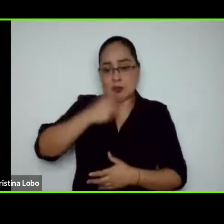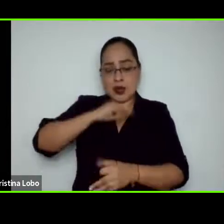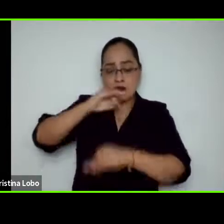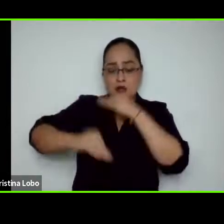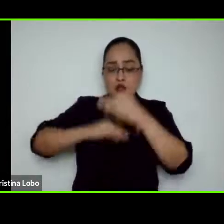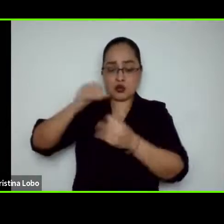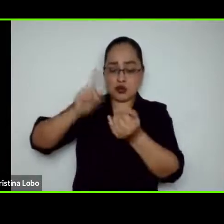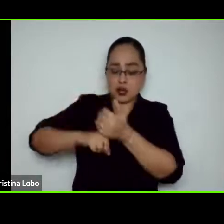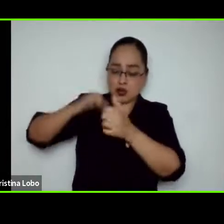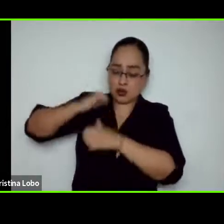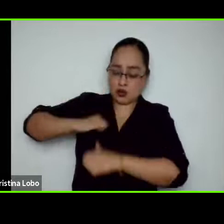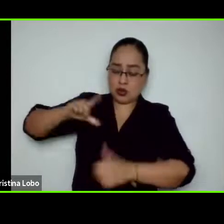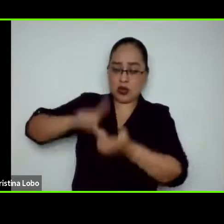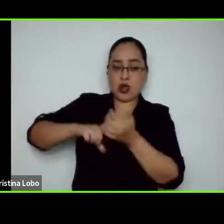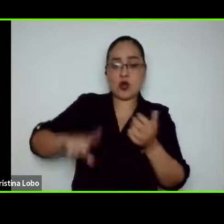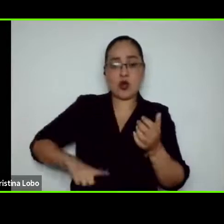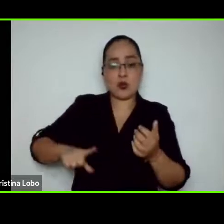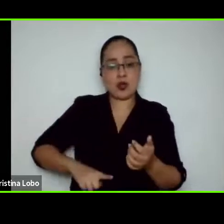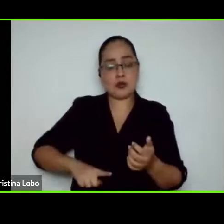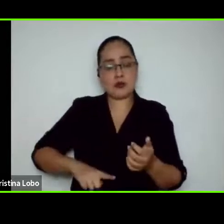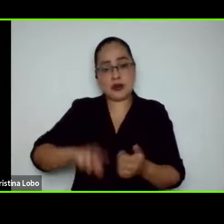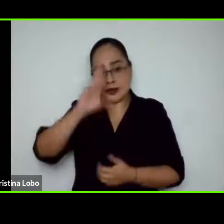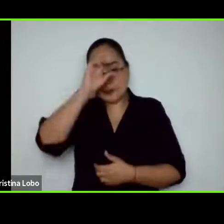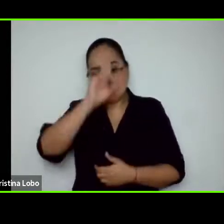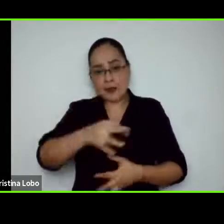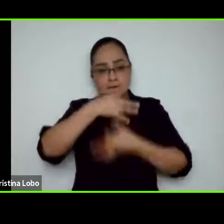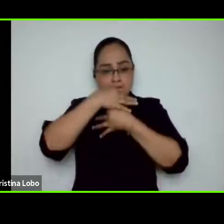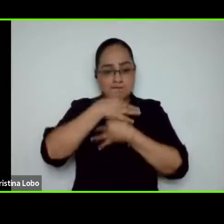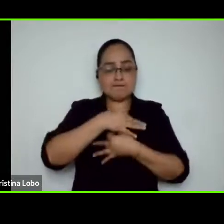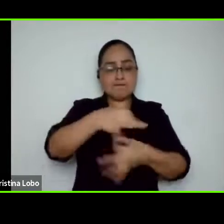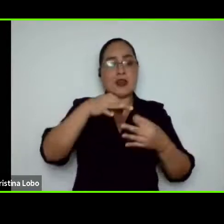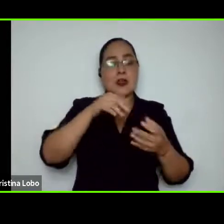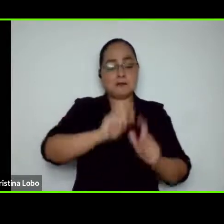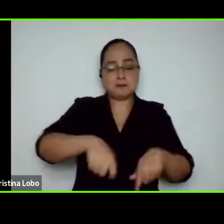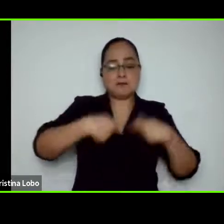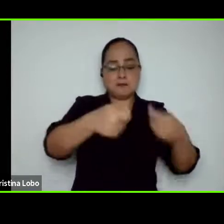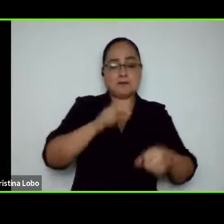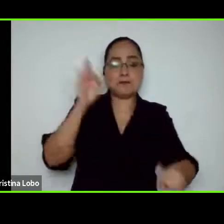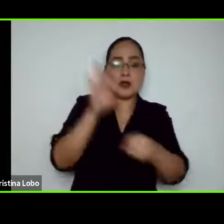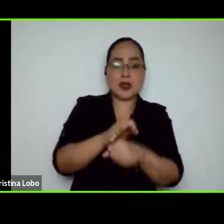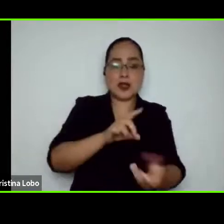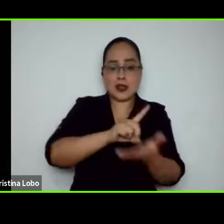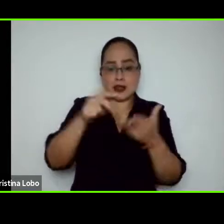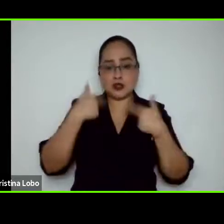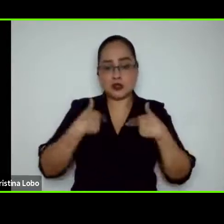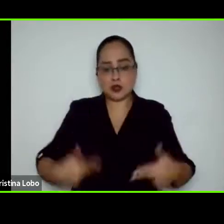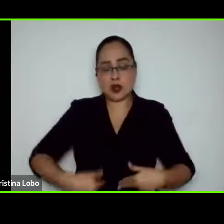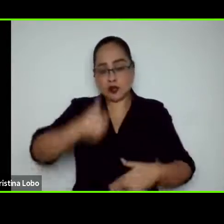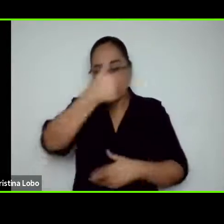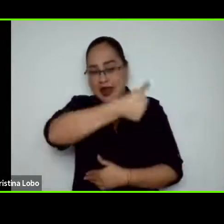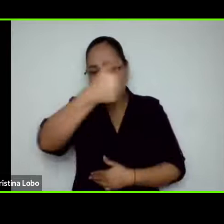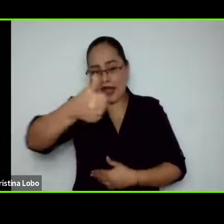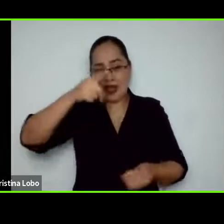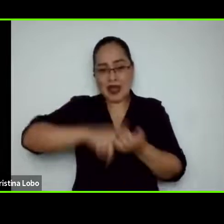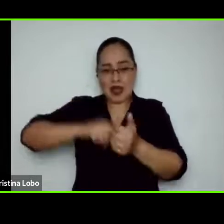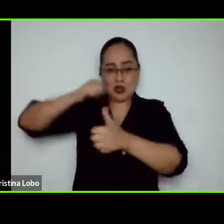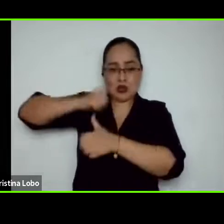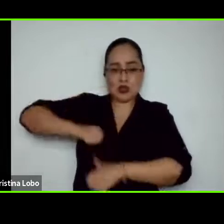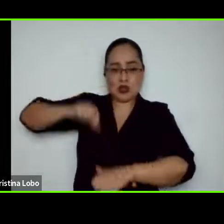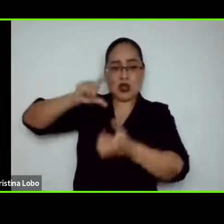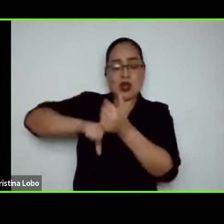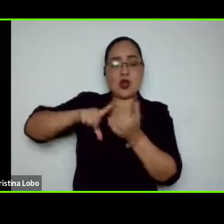Estado de promover, respetar, proteger y garantizar los derechos humanos en el ámbito de sus competencias.